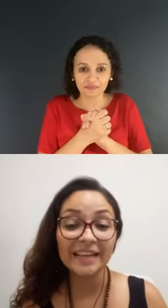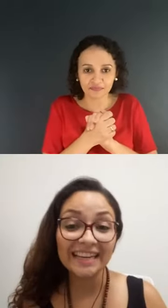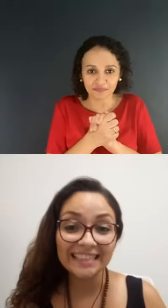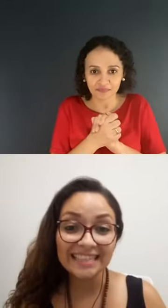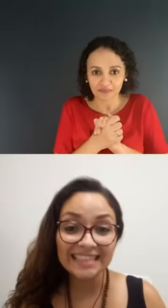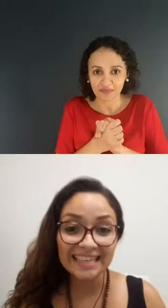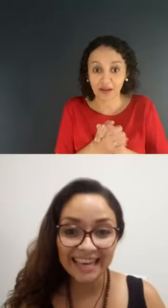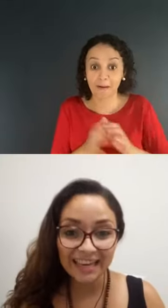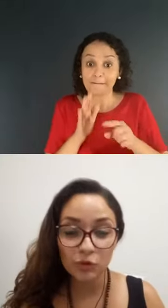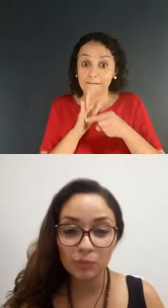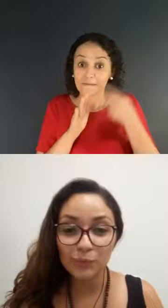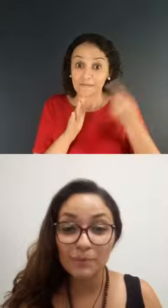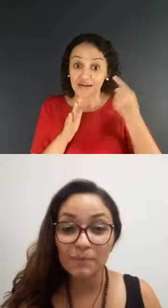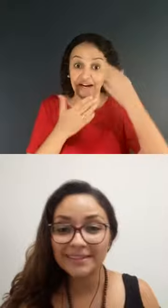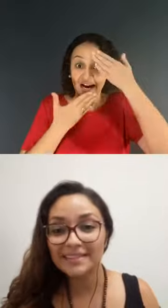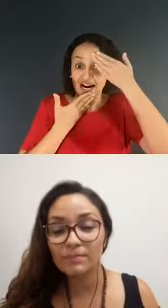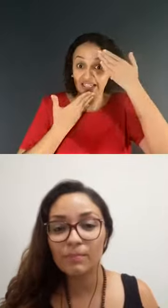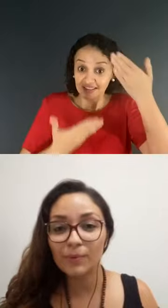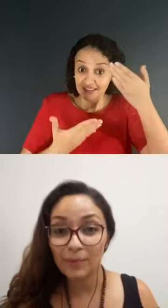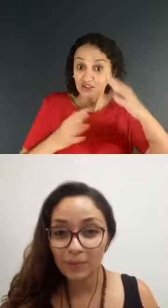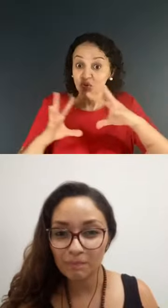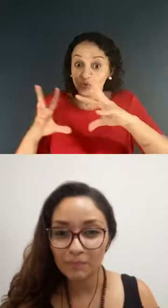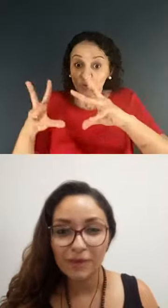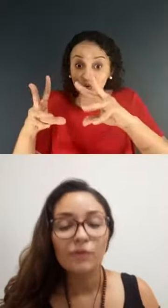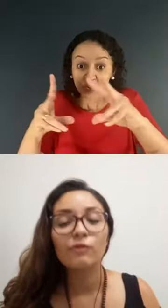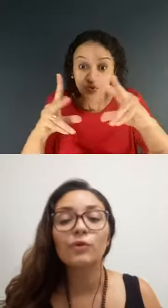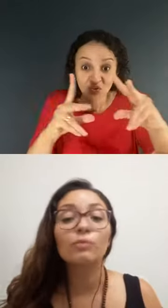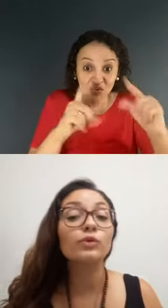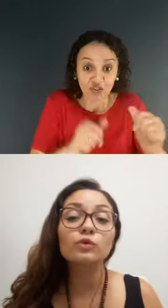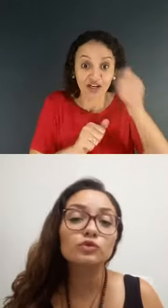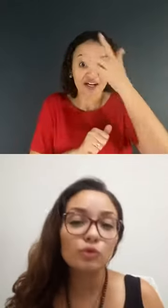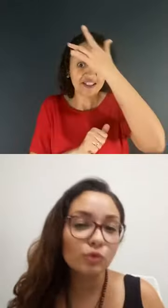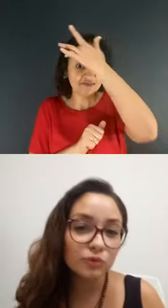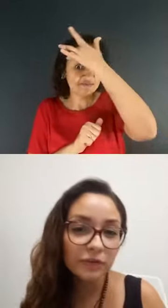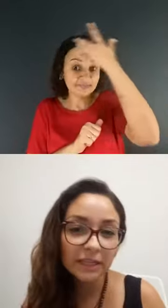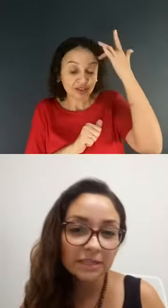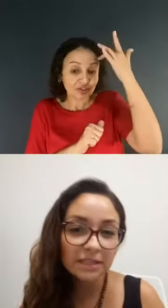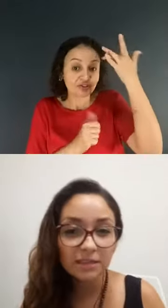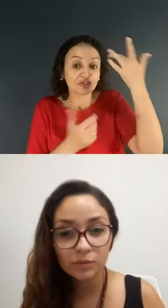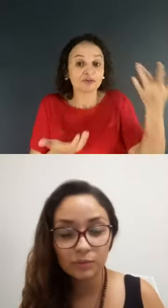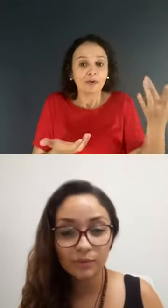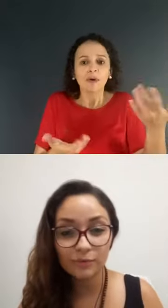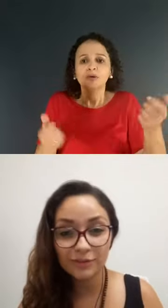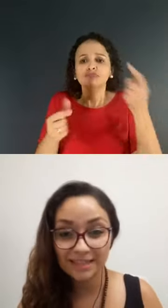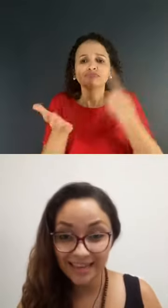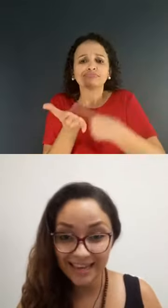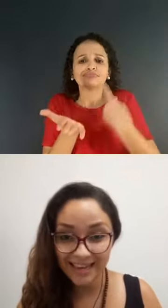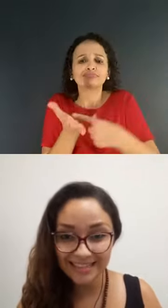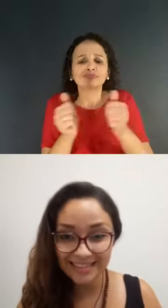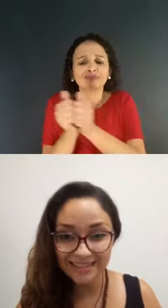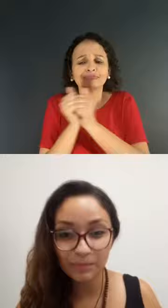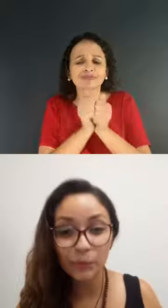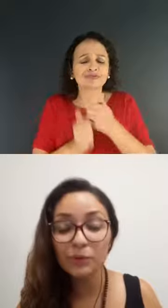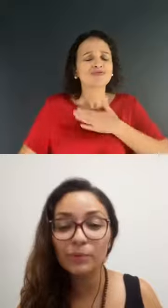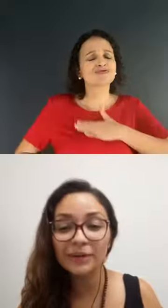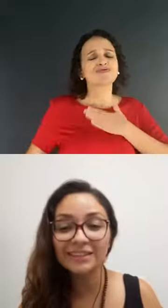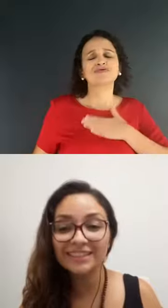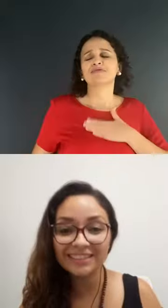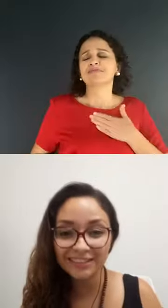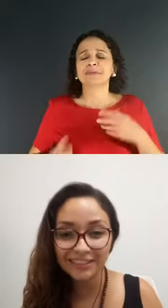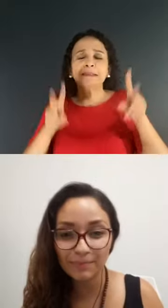Primeiro eu queria agradecer a todo mundo que participou. Foi muito gostoso falar desse assunto com vocês,